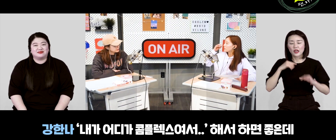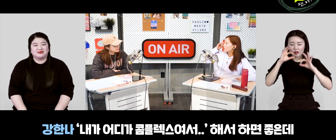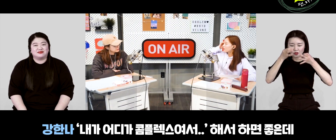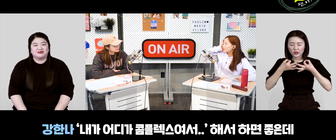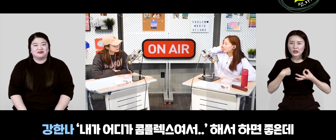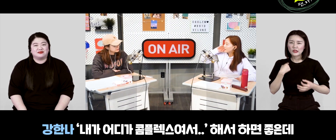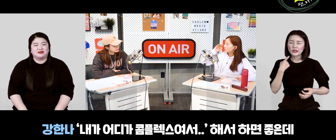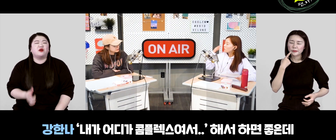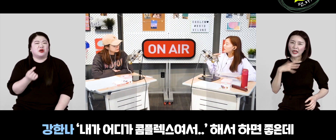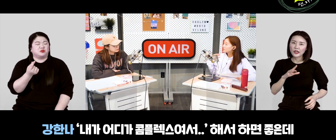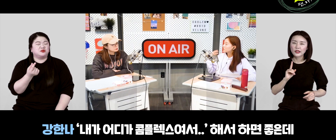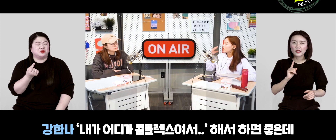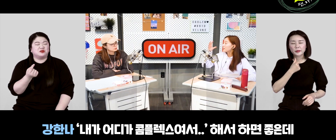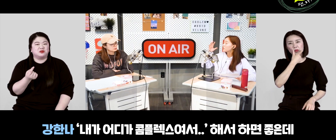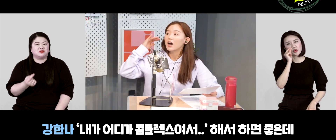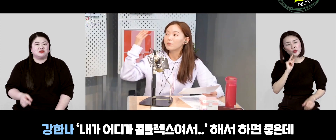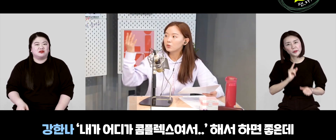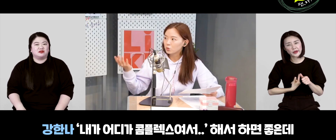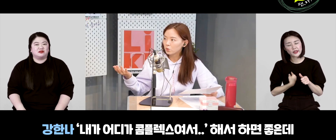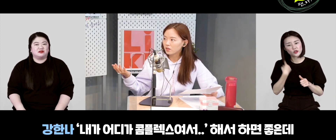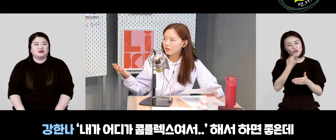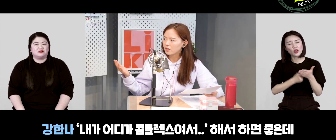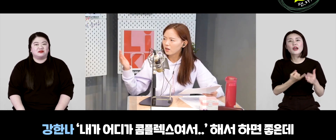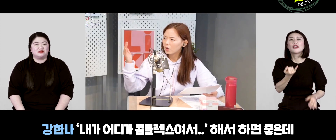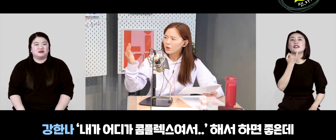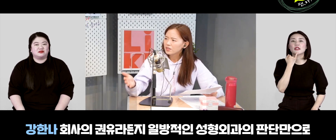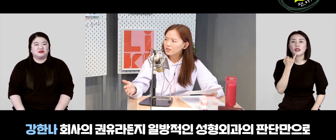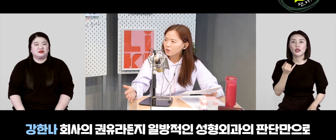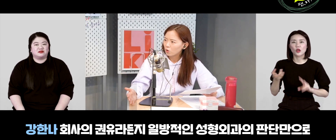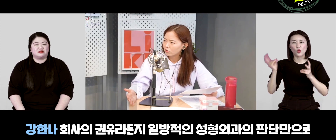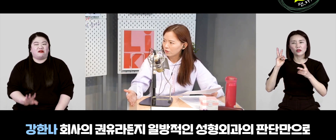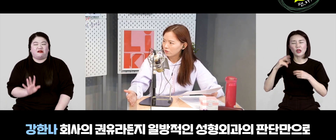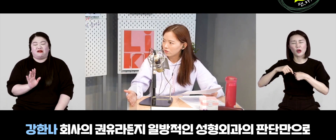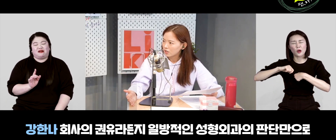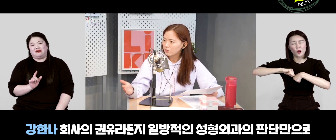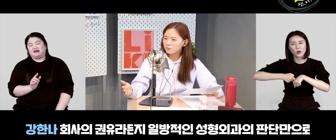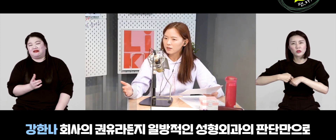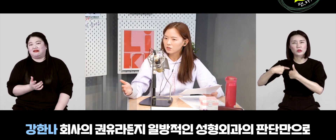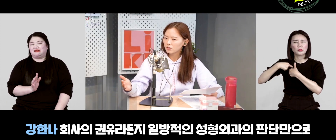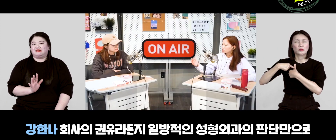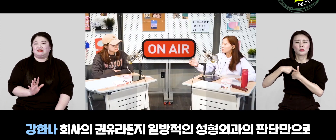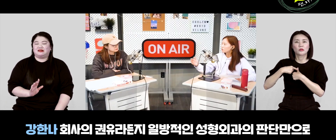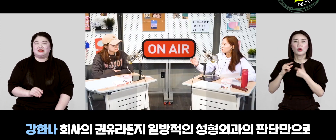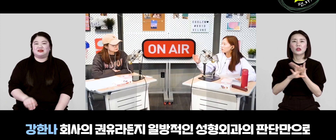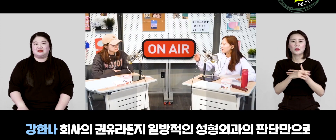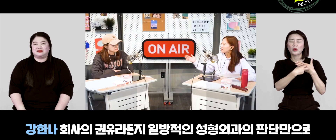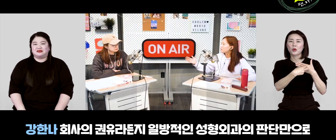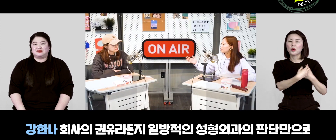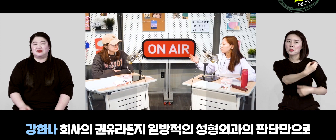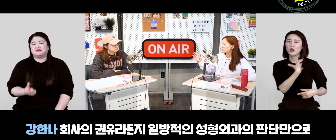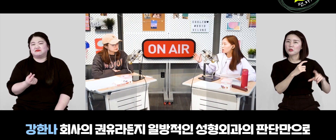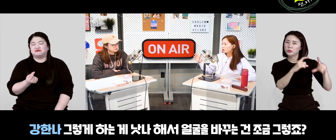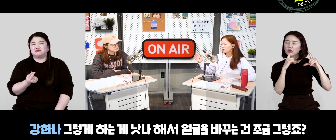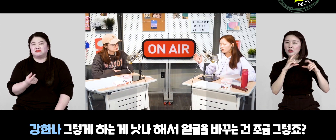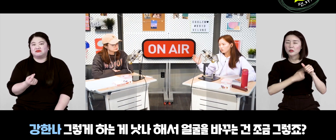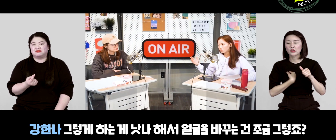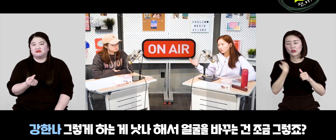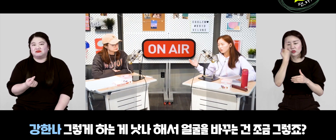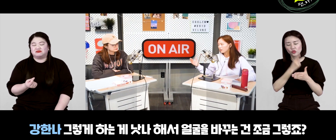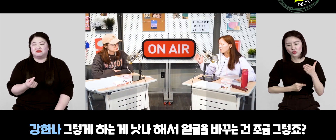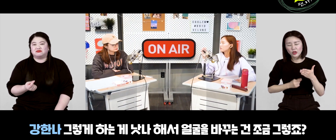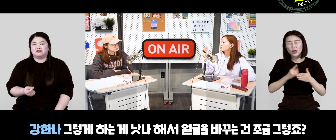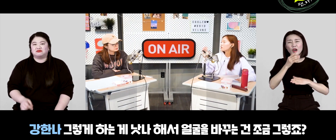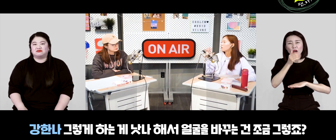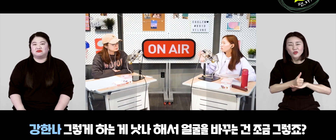내가 어디가 컴플렉스에서 그럼요. 해서 하면 좋은데 이게 네. 회사의 권유라든지 네. 아니면 일방적인 성형외과의 판단만으로 네. 그렇게